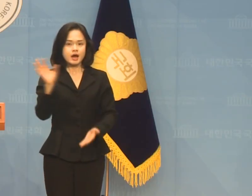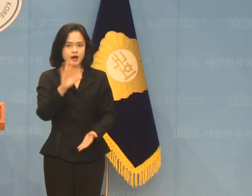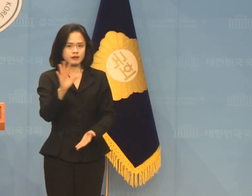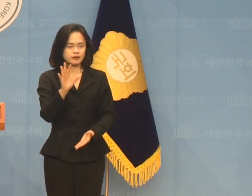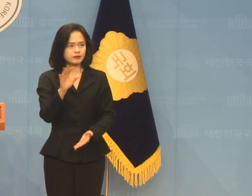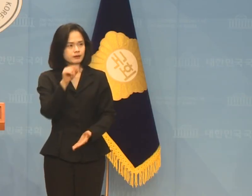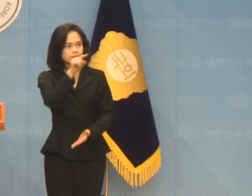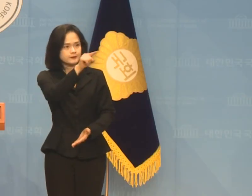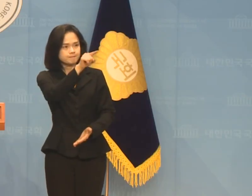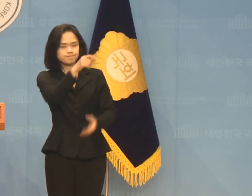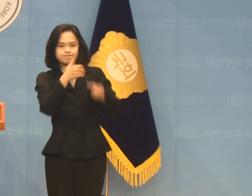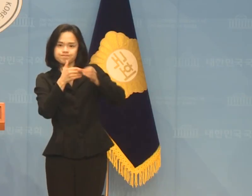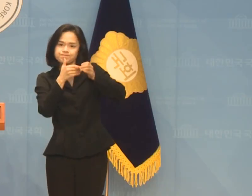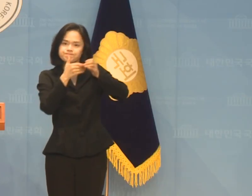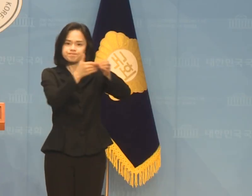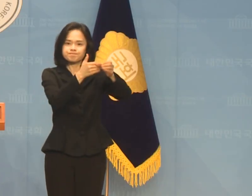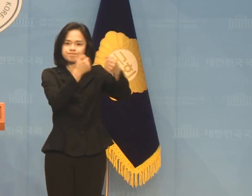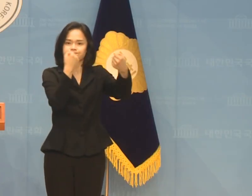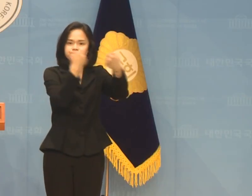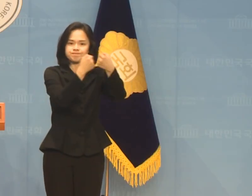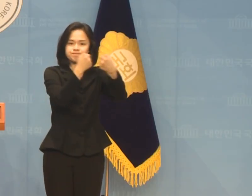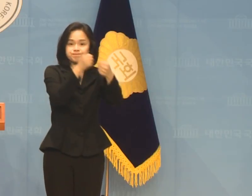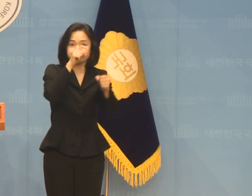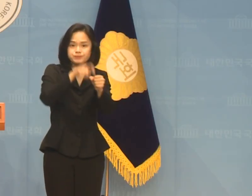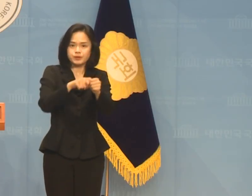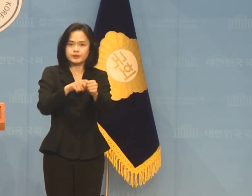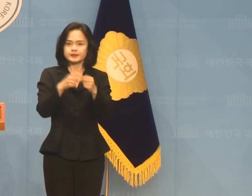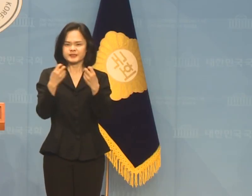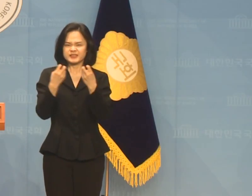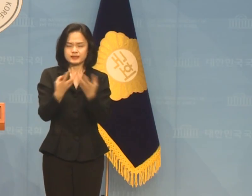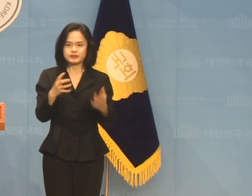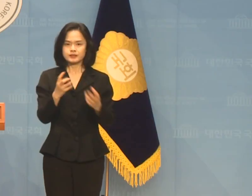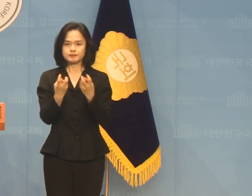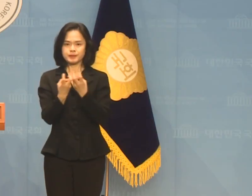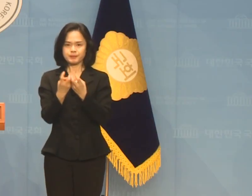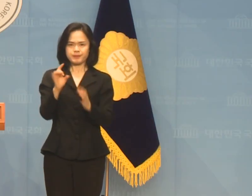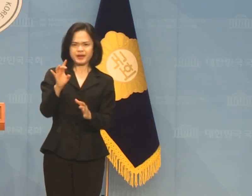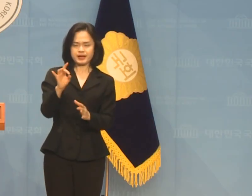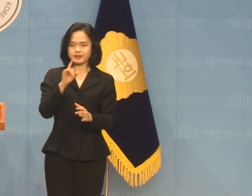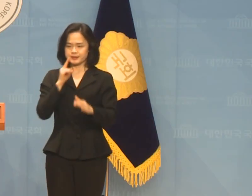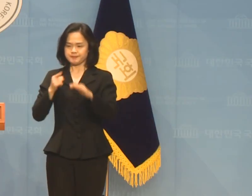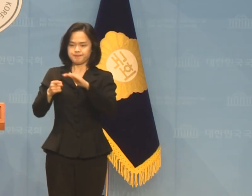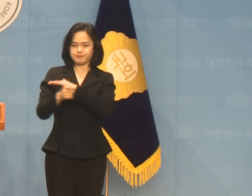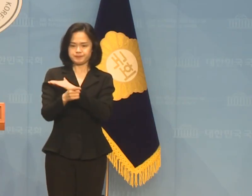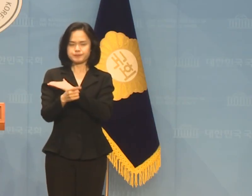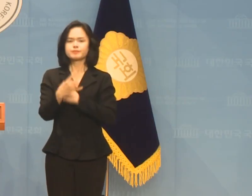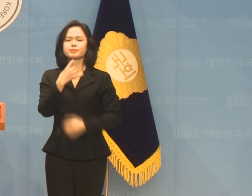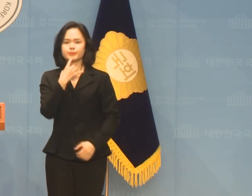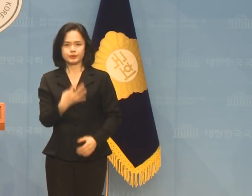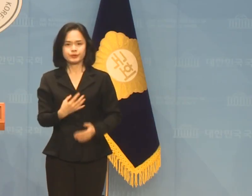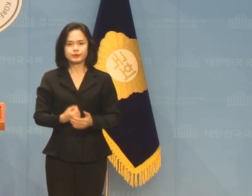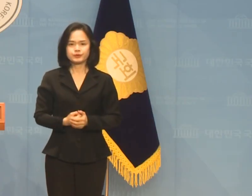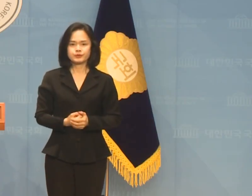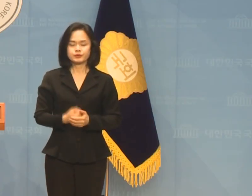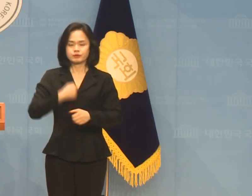위해 부득이 계엄을 선택했던 것입니다. 자유민주주의 체제를 지키기 위한